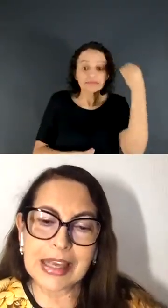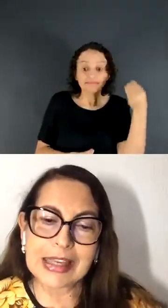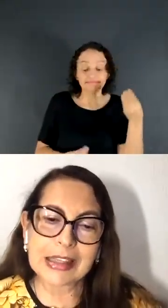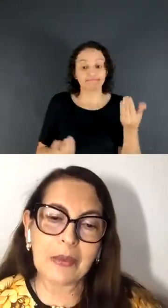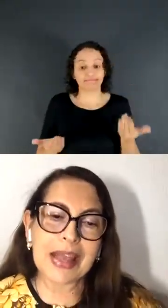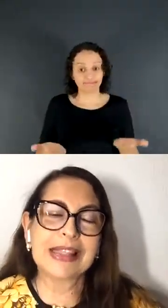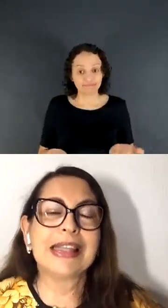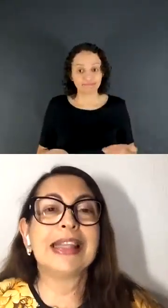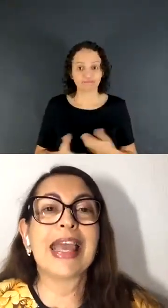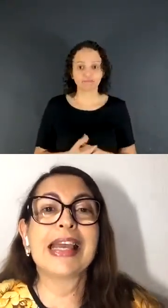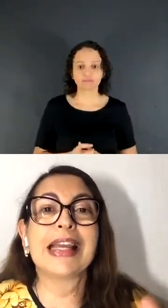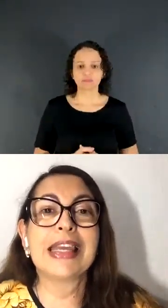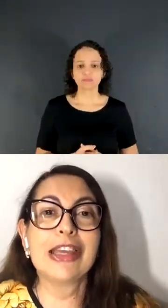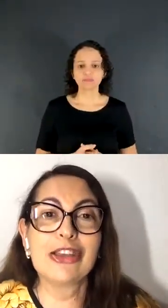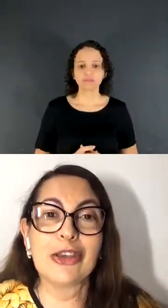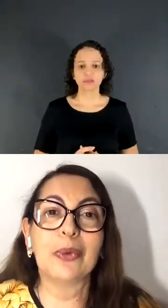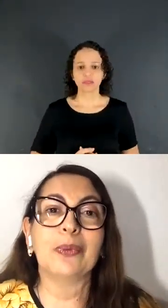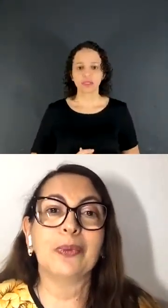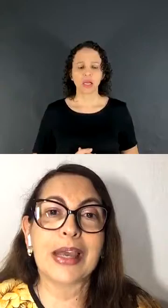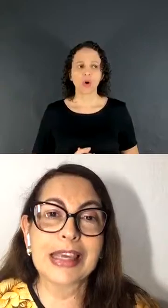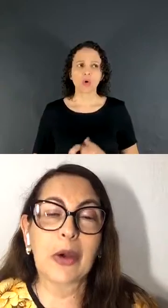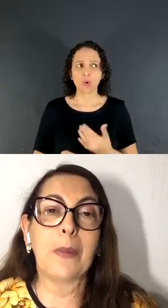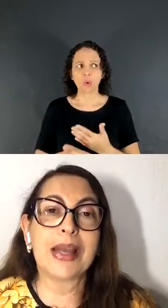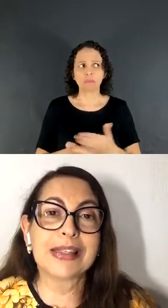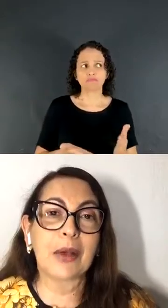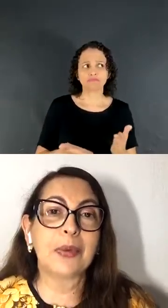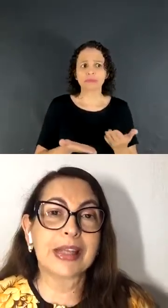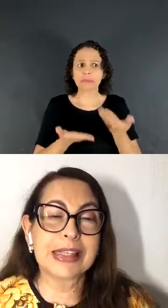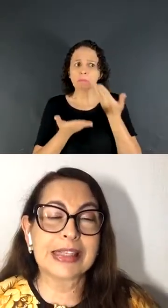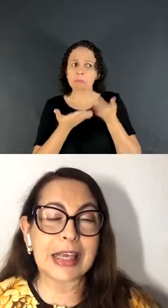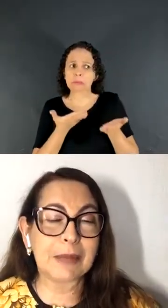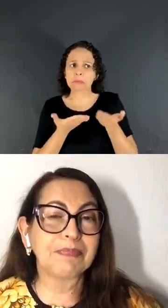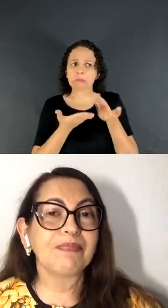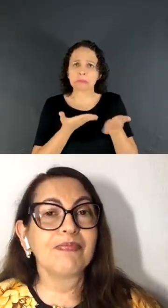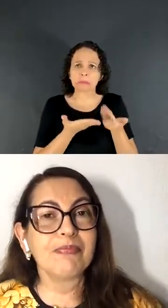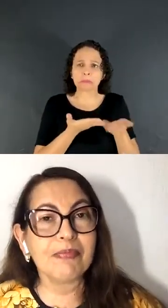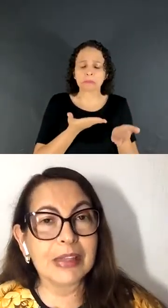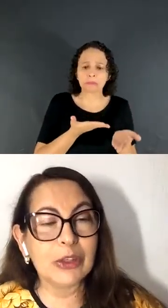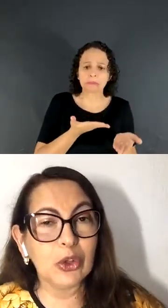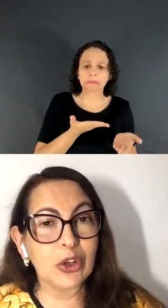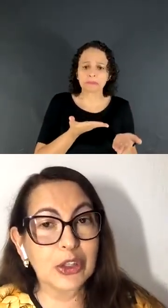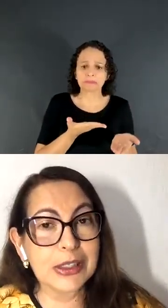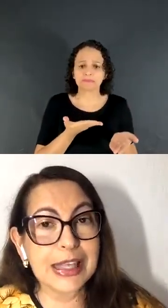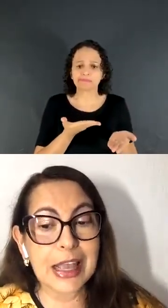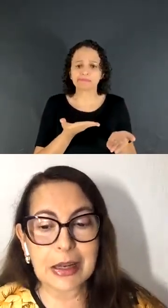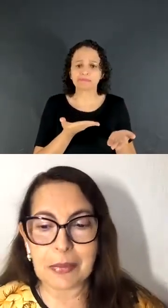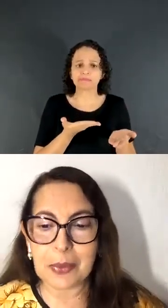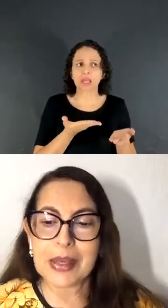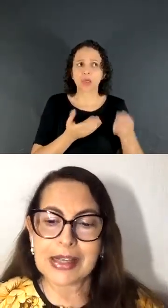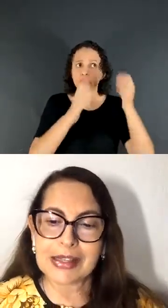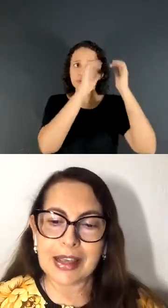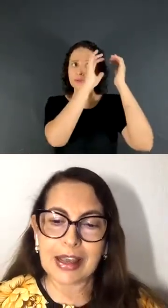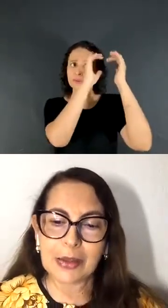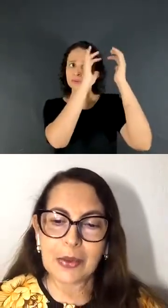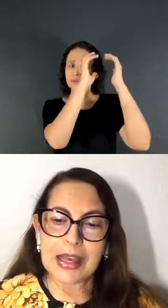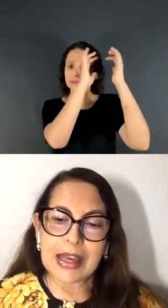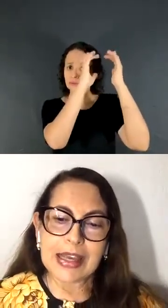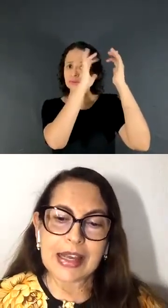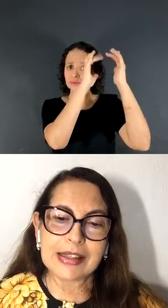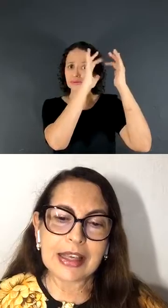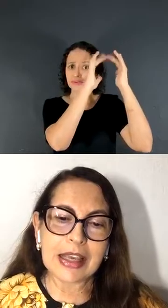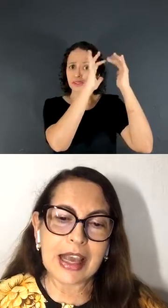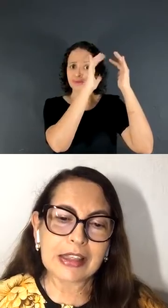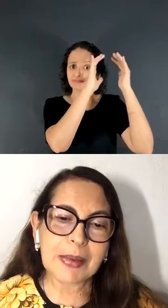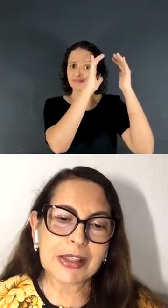certo? Então, é esse declínio, né, que começa a acontecer no nosso cérebro, certo?